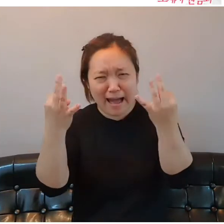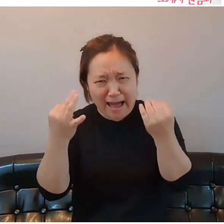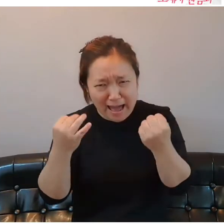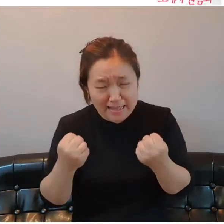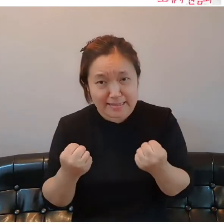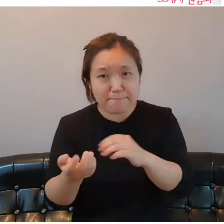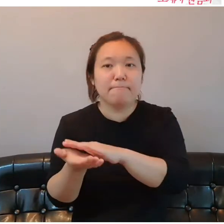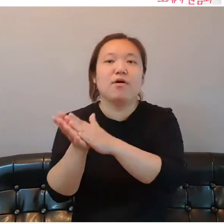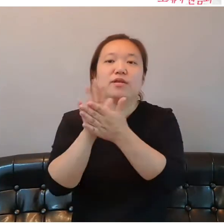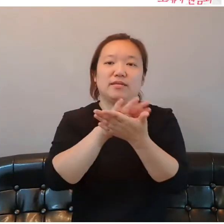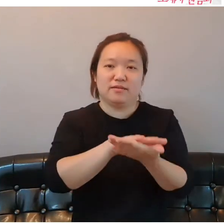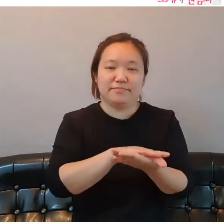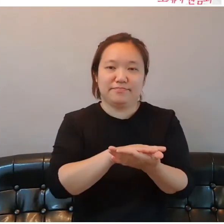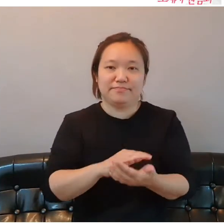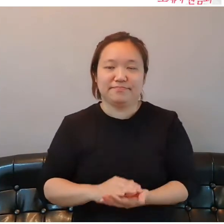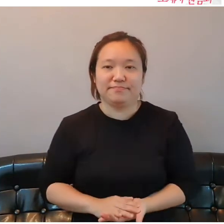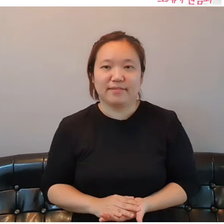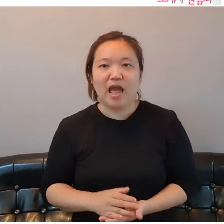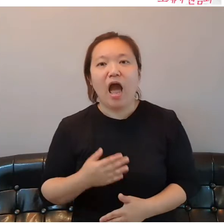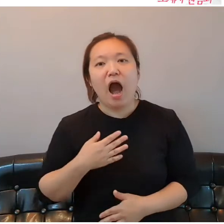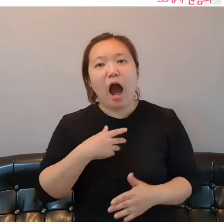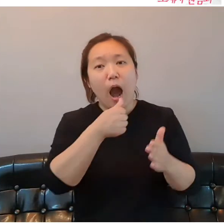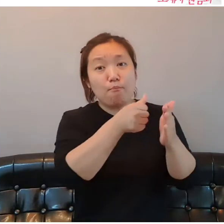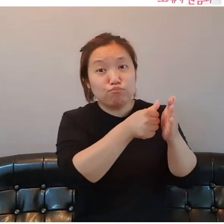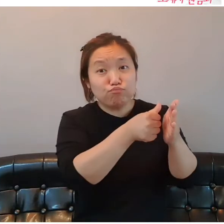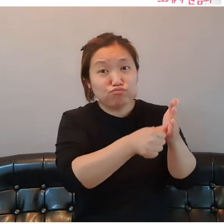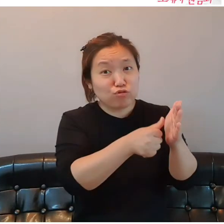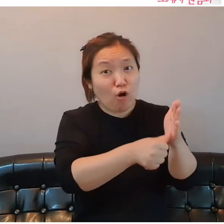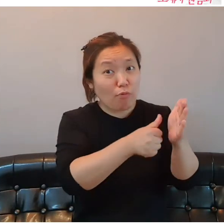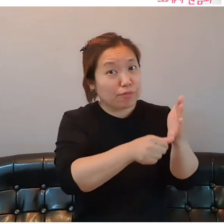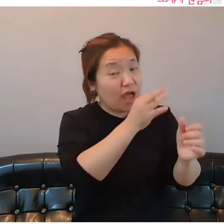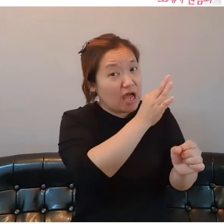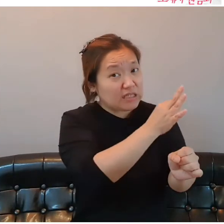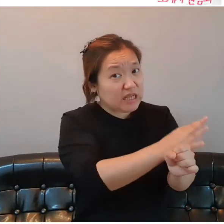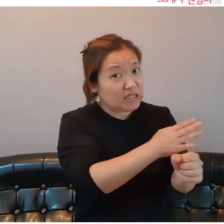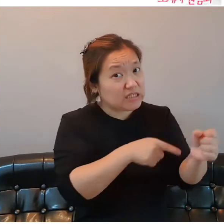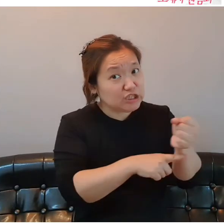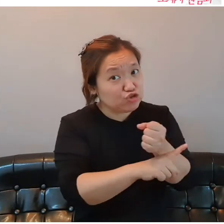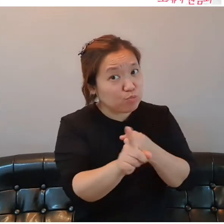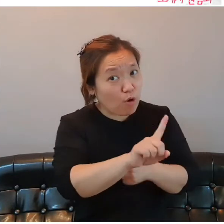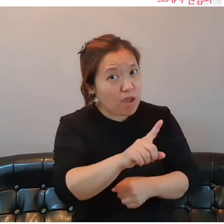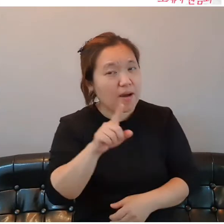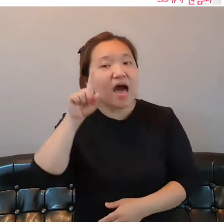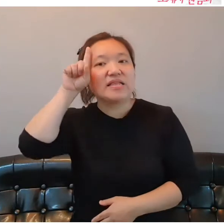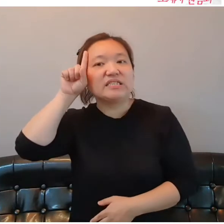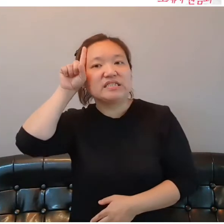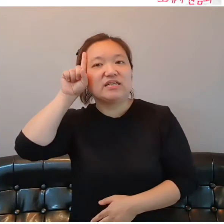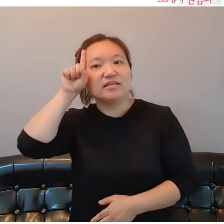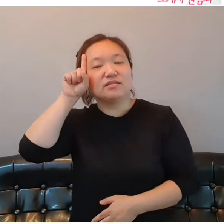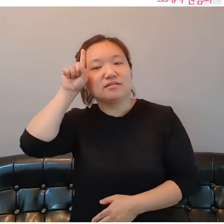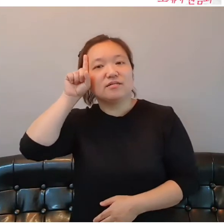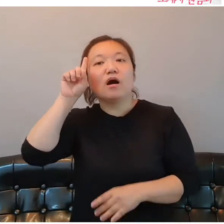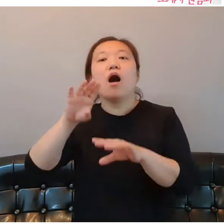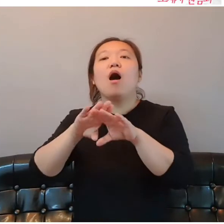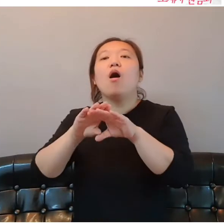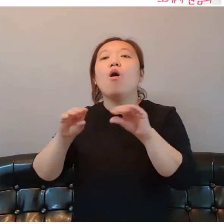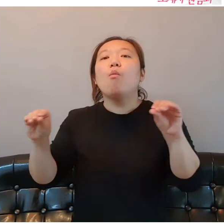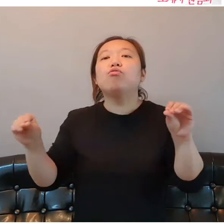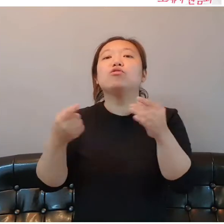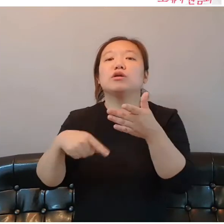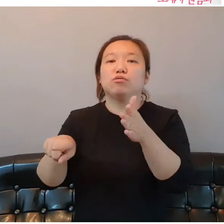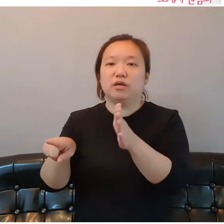사들이는 사람들의 습관은 고된 마음을 보상받기 위한 심리에서 비롯된 것이라고